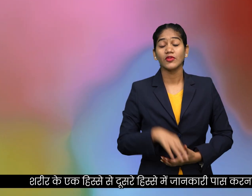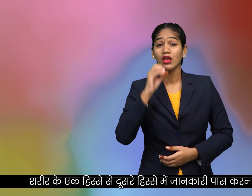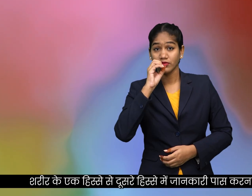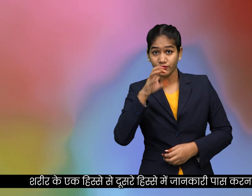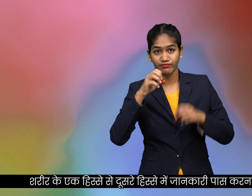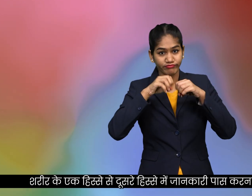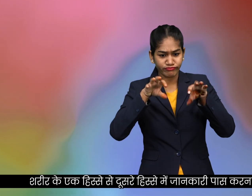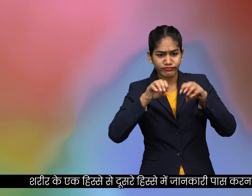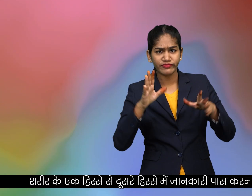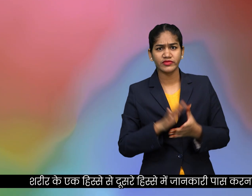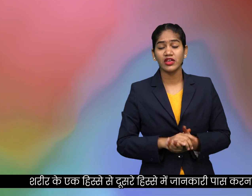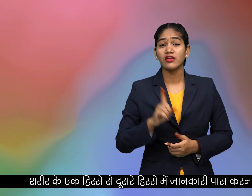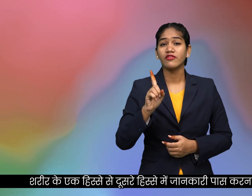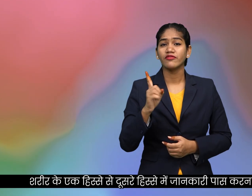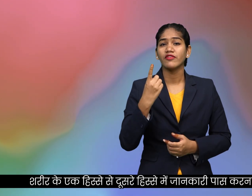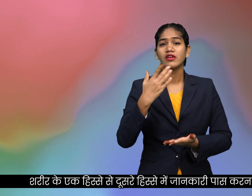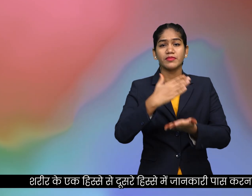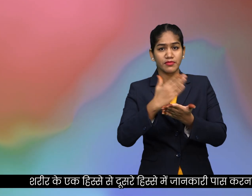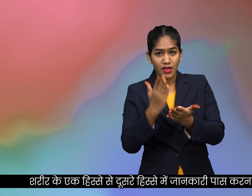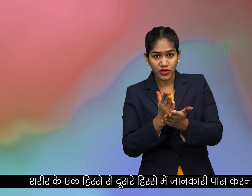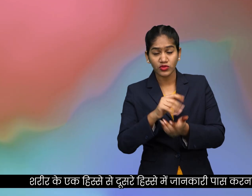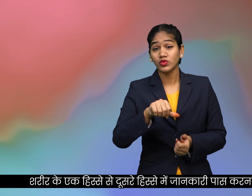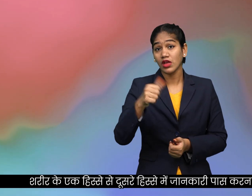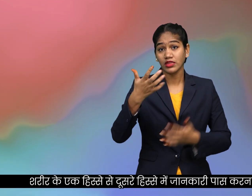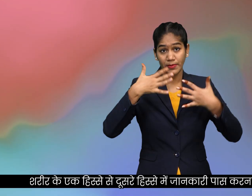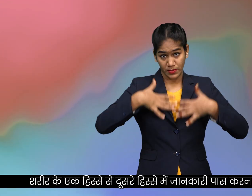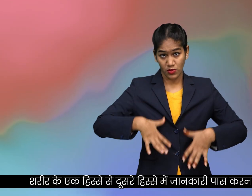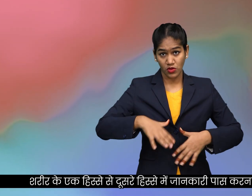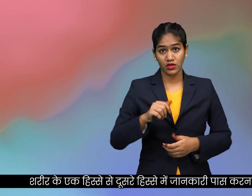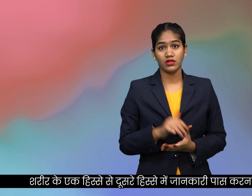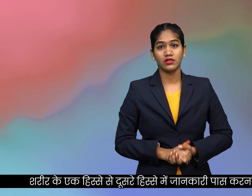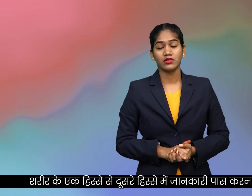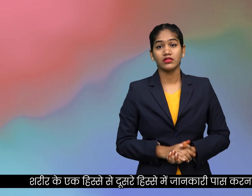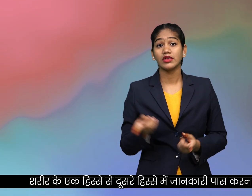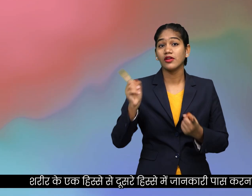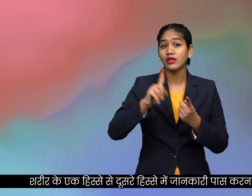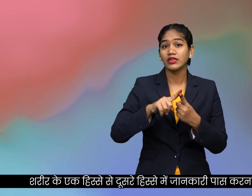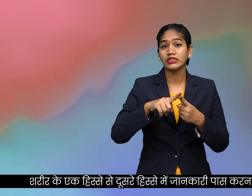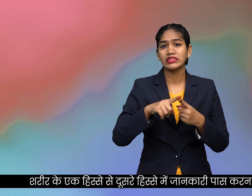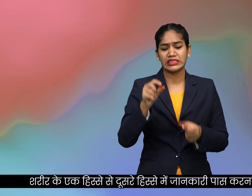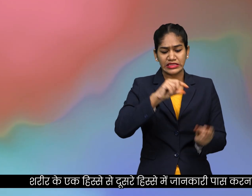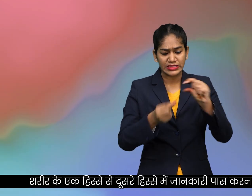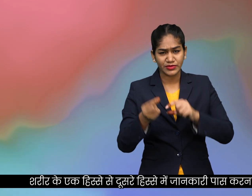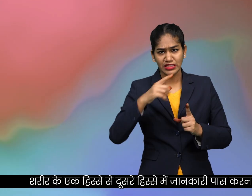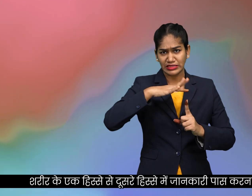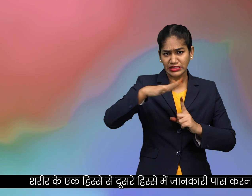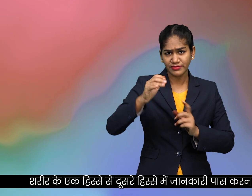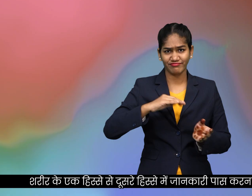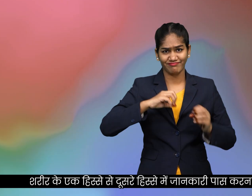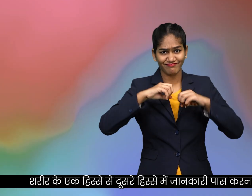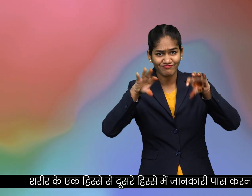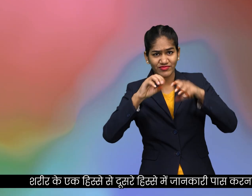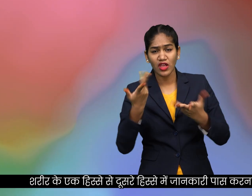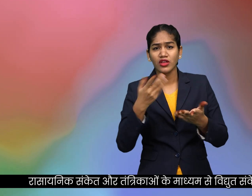शरीर के एक हिस्से से दूसरे हिस्से में जानकारी पास करना रक्त के